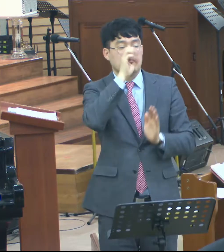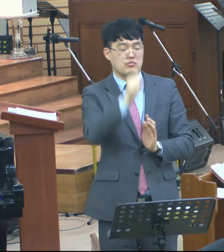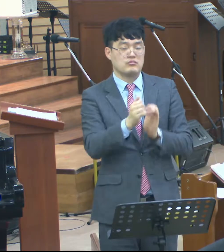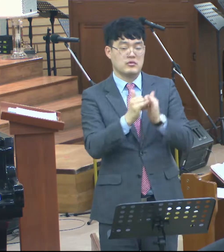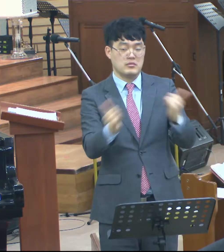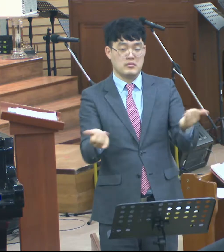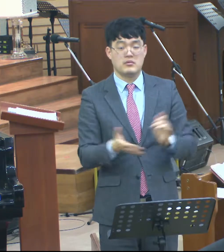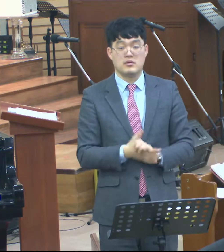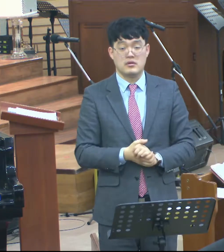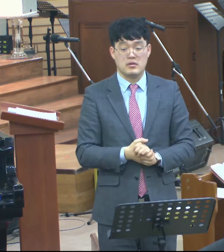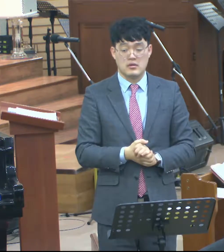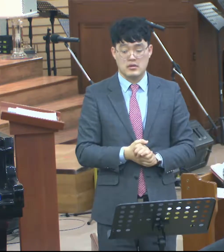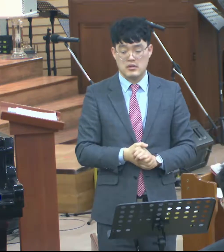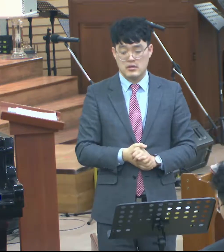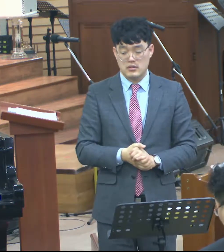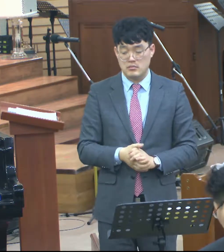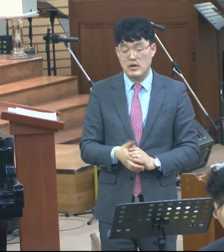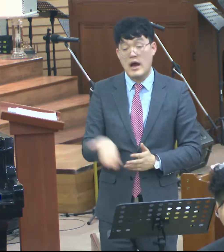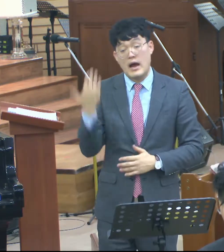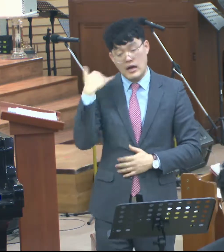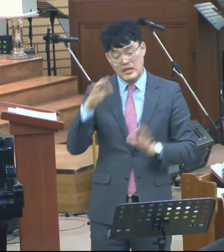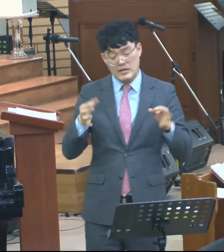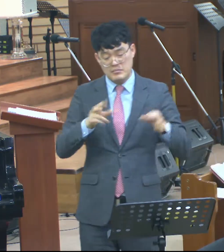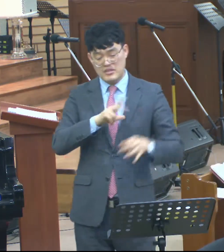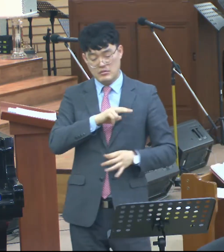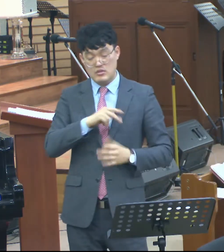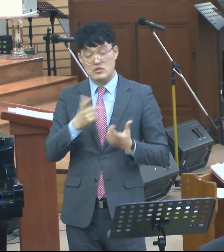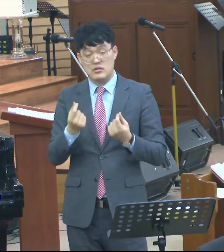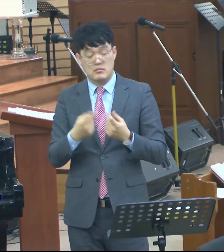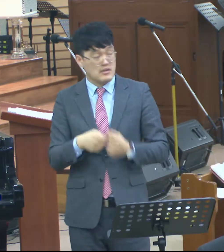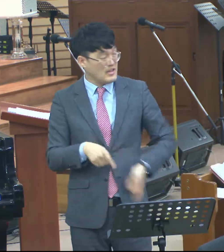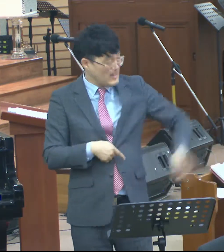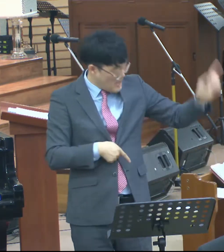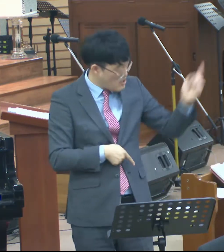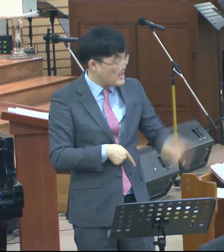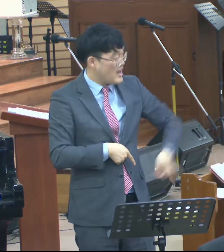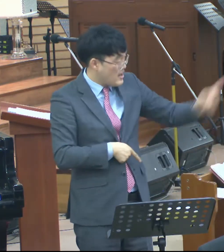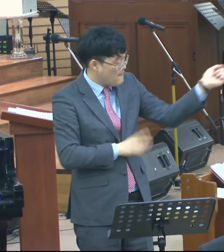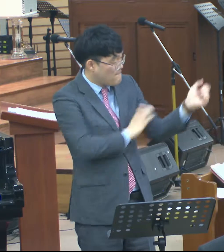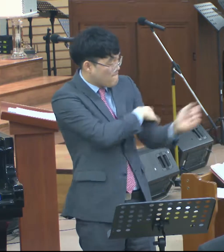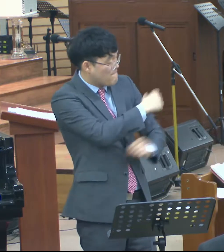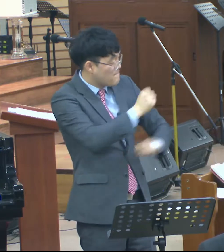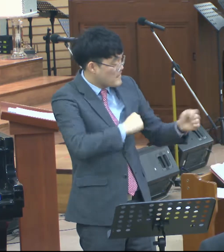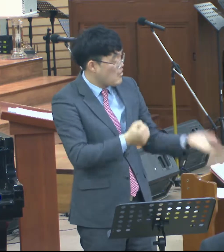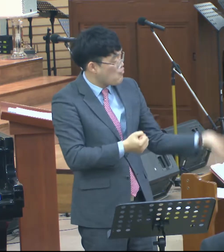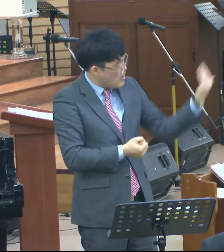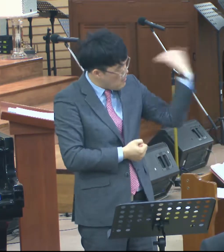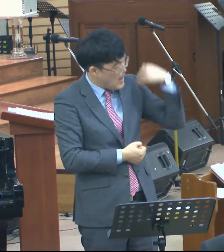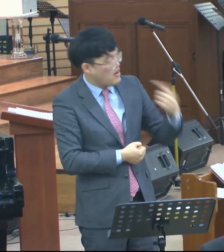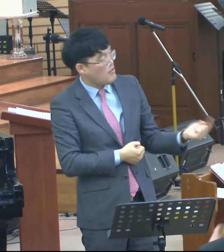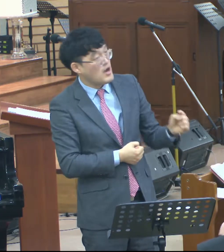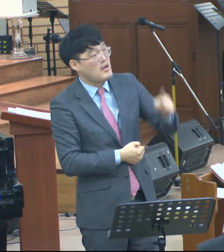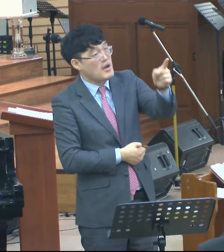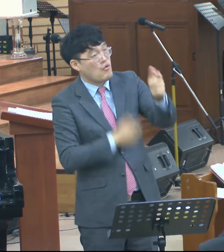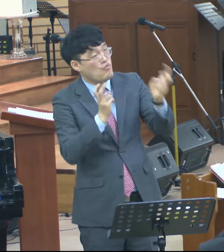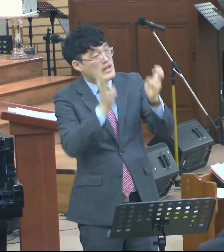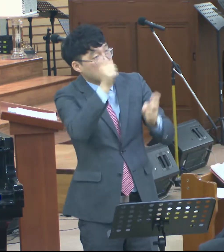김정호 의원처럼 그렇게 거들먹거리고 큰소리치고 식당 가가지고 그 일하시는 분들,